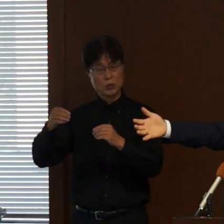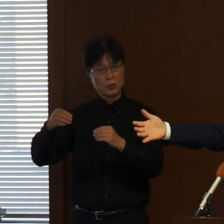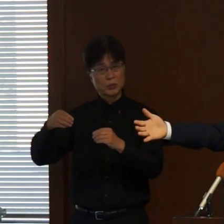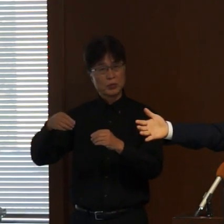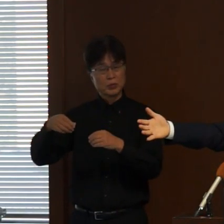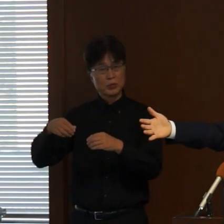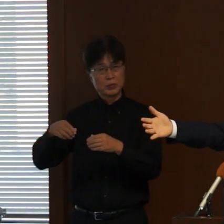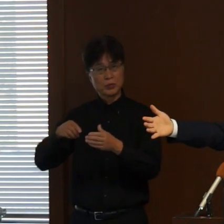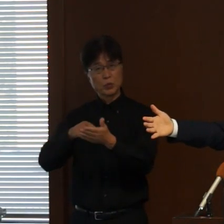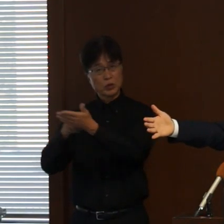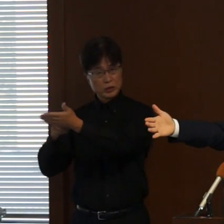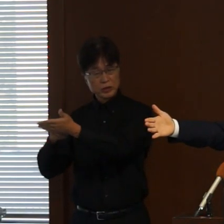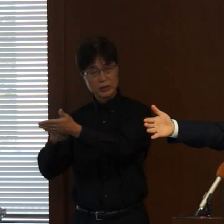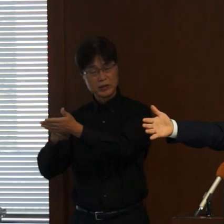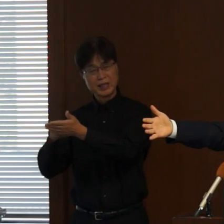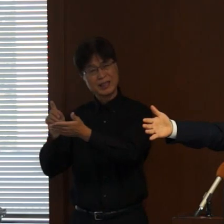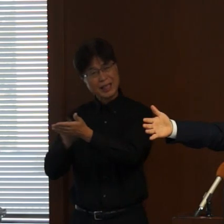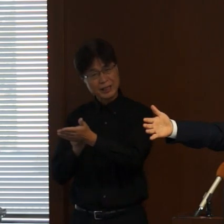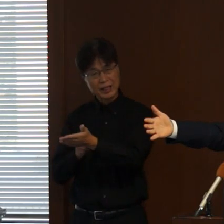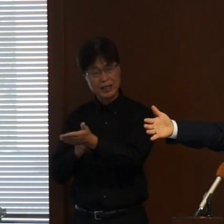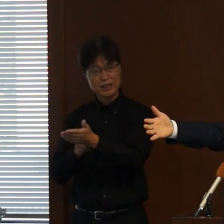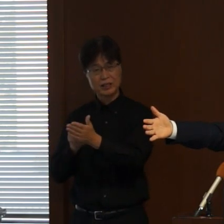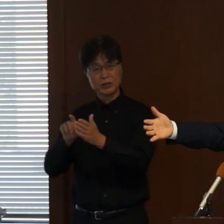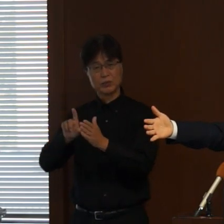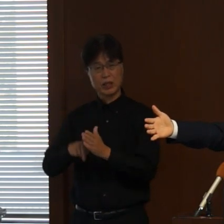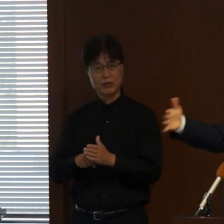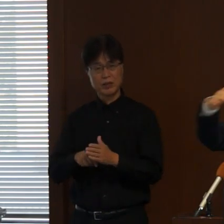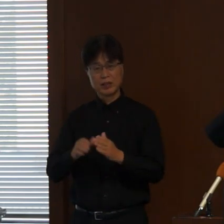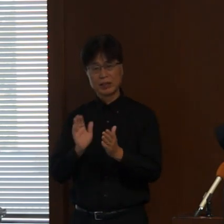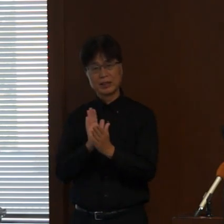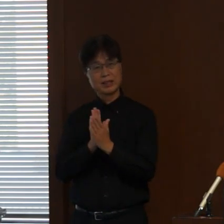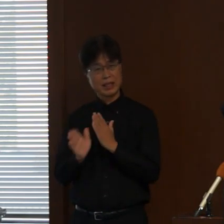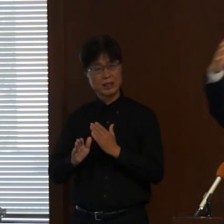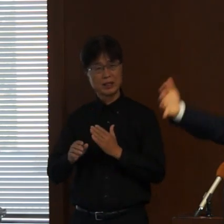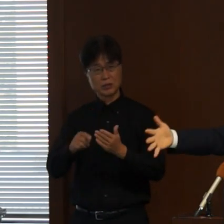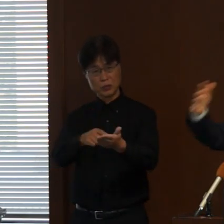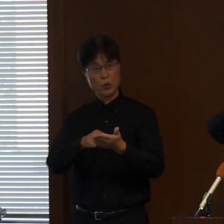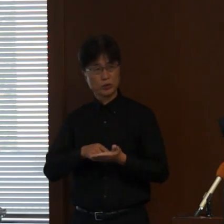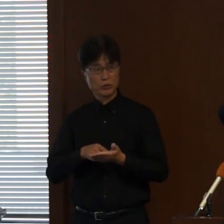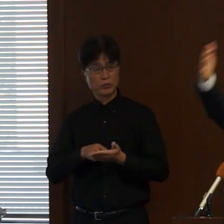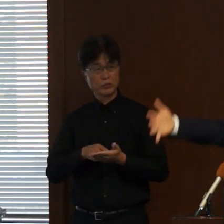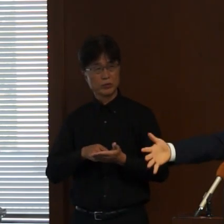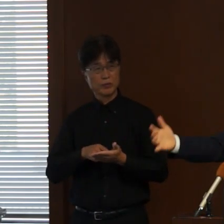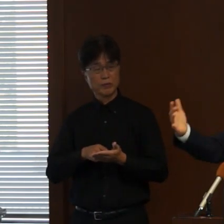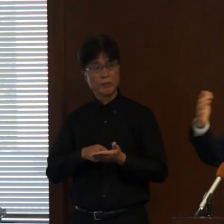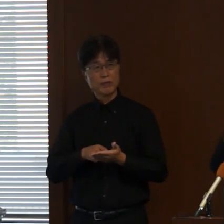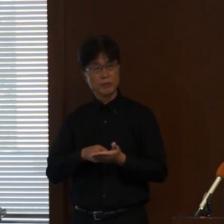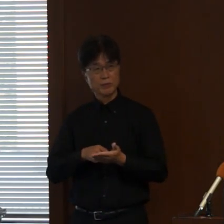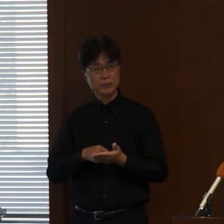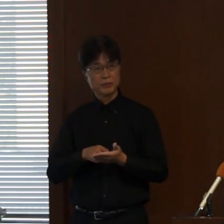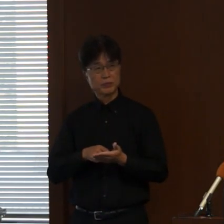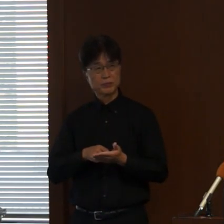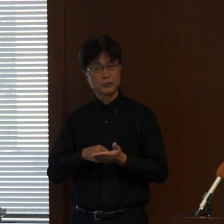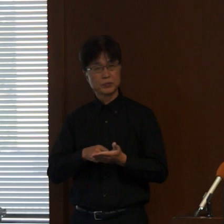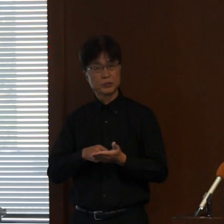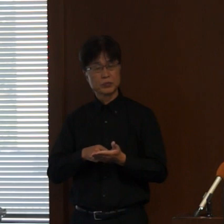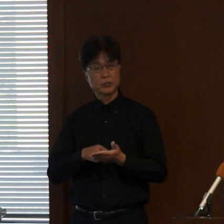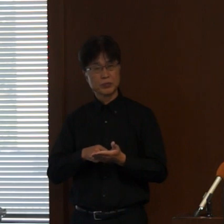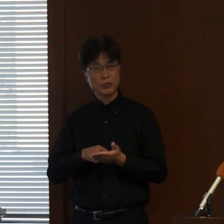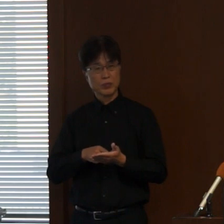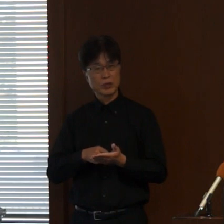ながら、さらに足らない方については県の枠という形にリフォームしたような形です